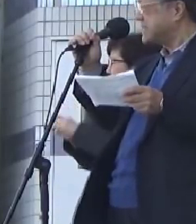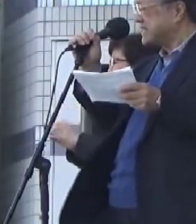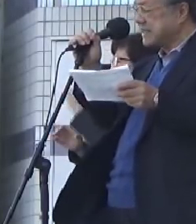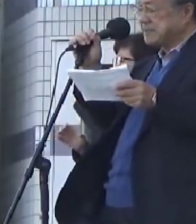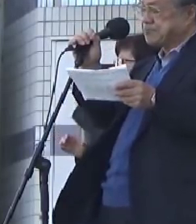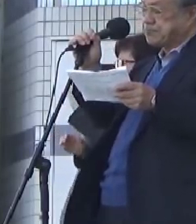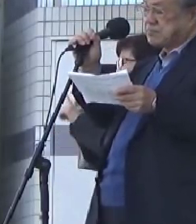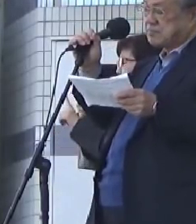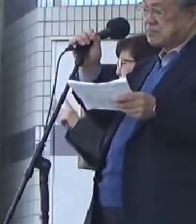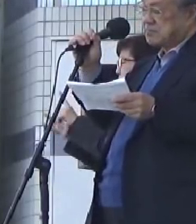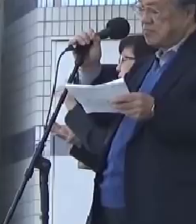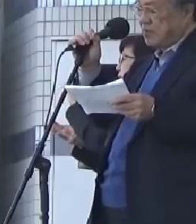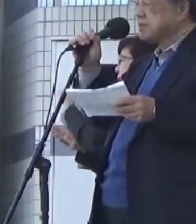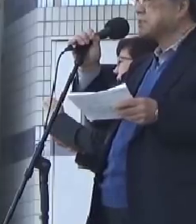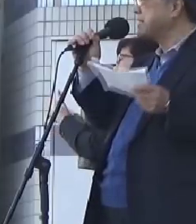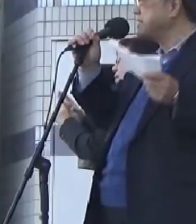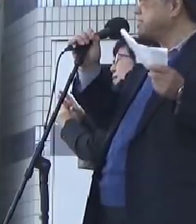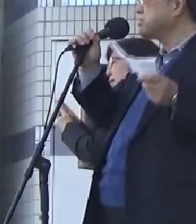OECD35